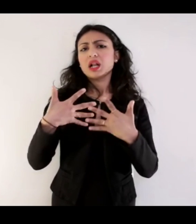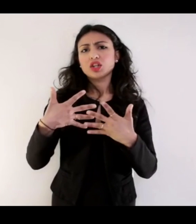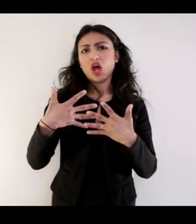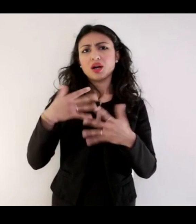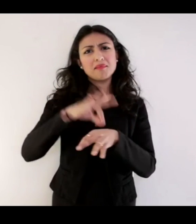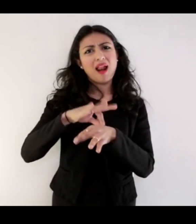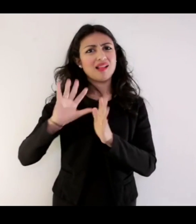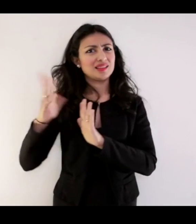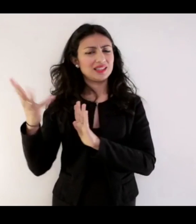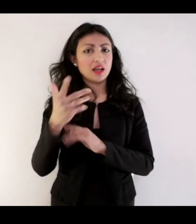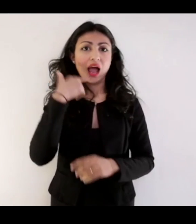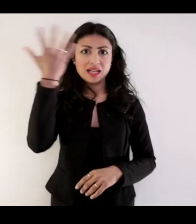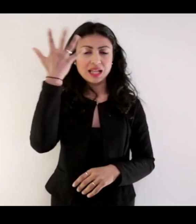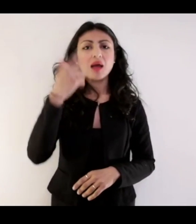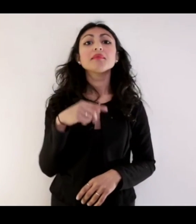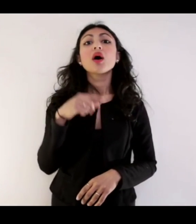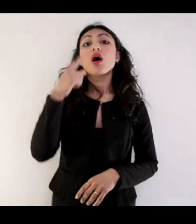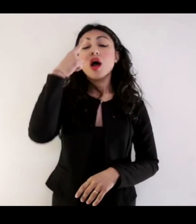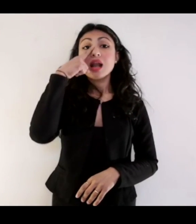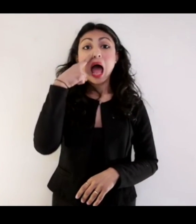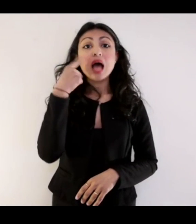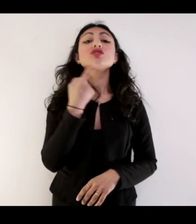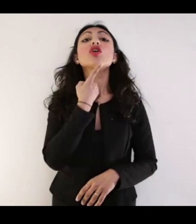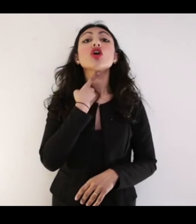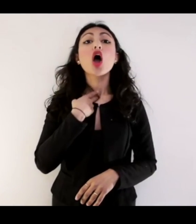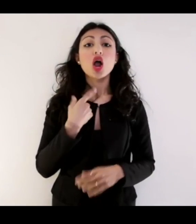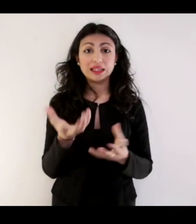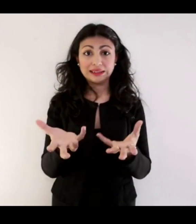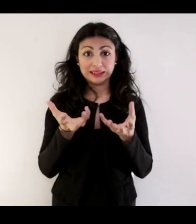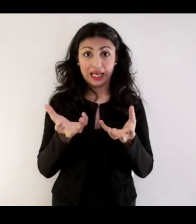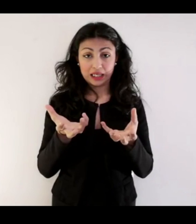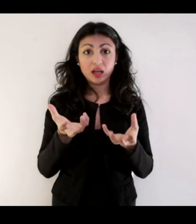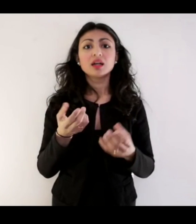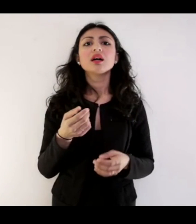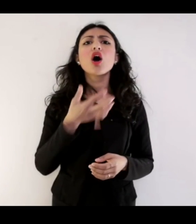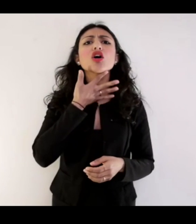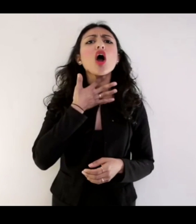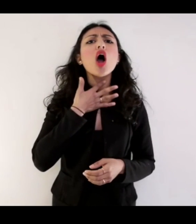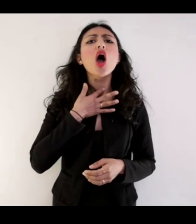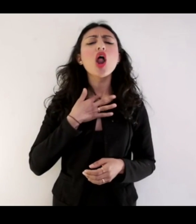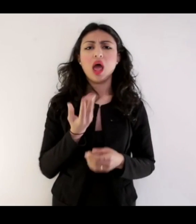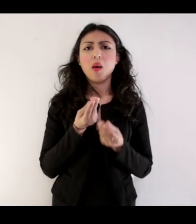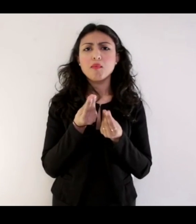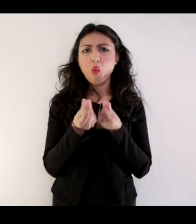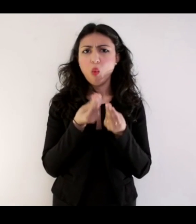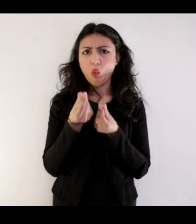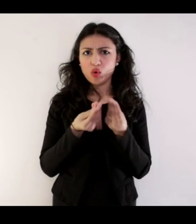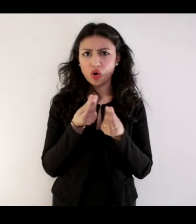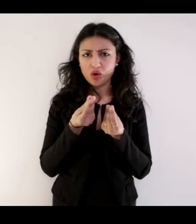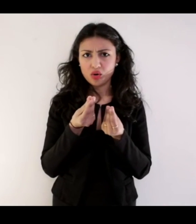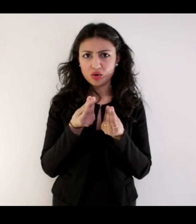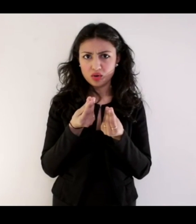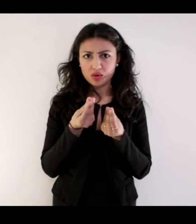secchezza del naso e della gola e poi il muco della gola e